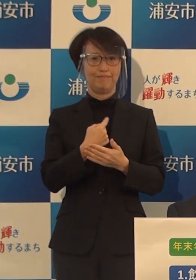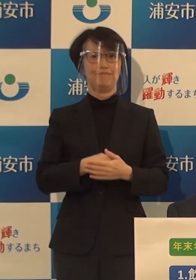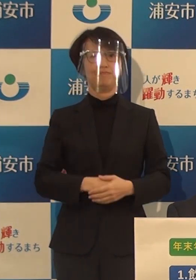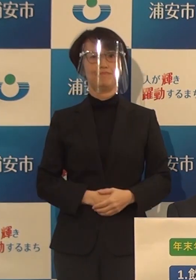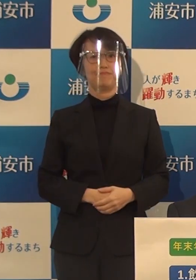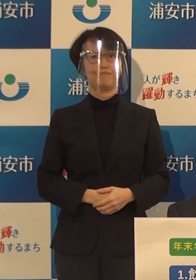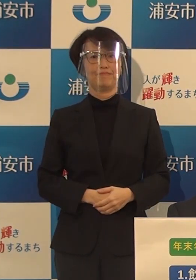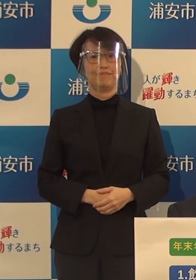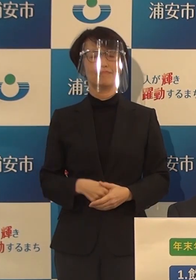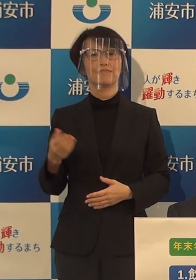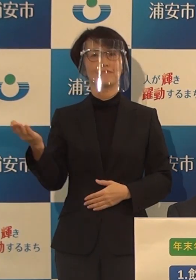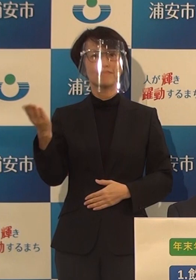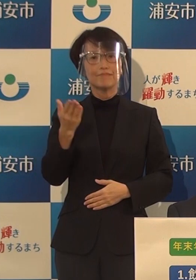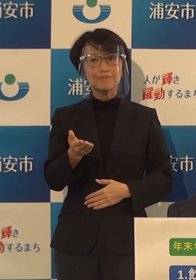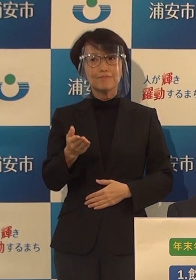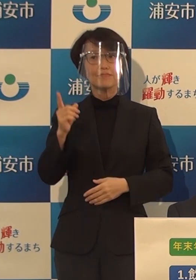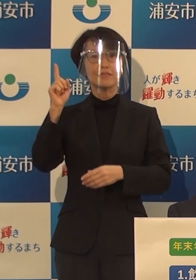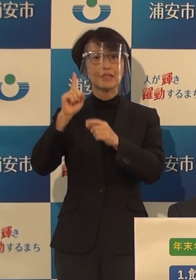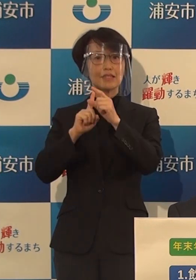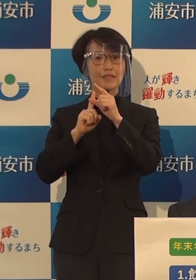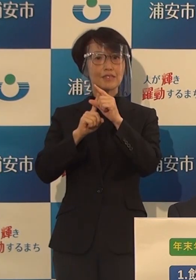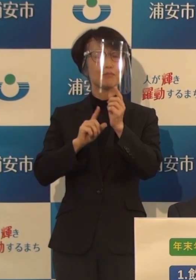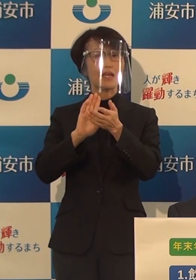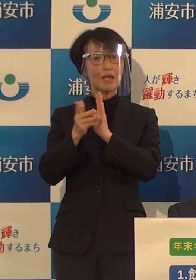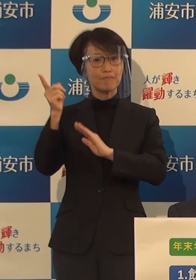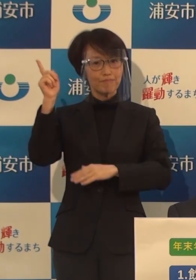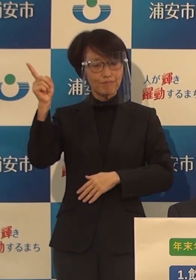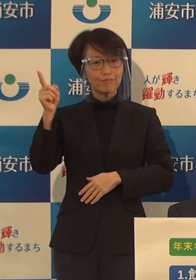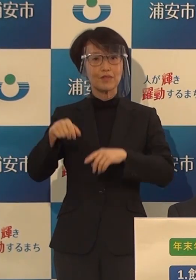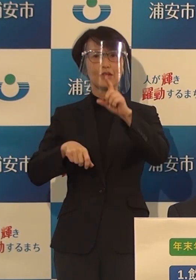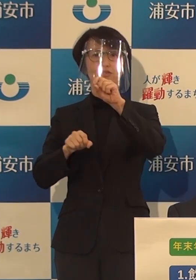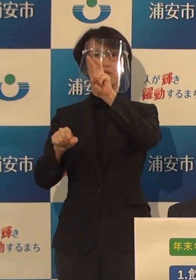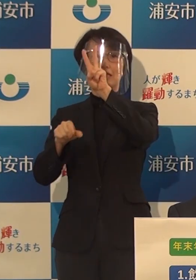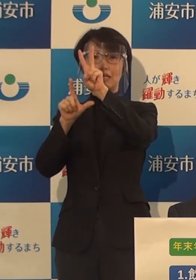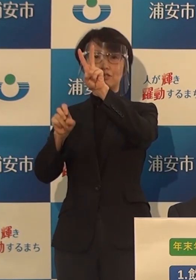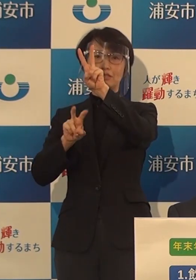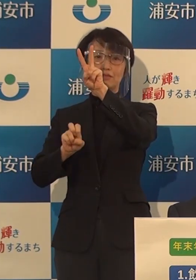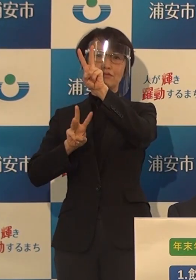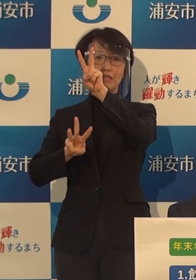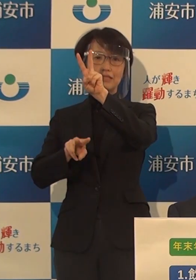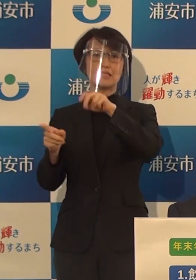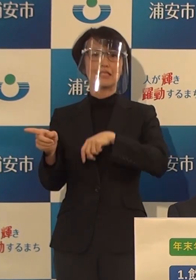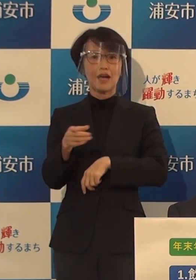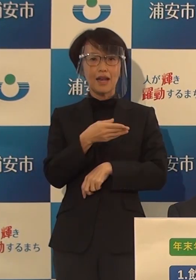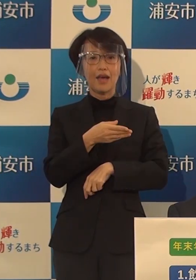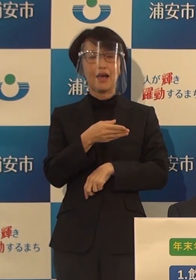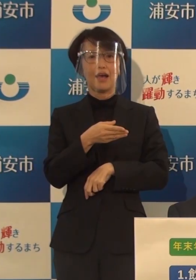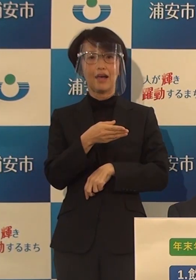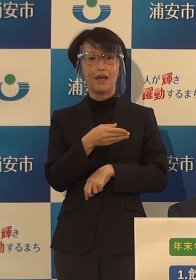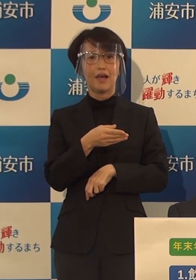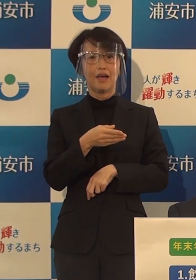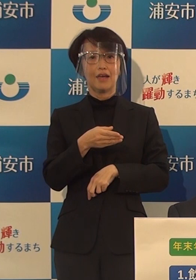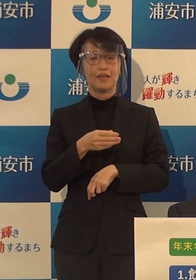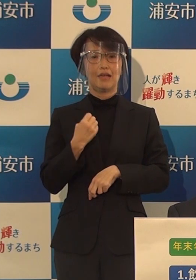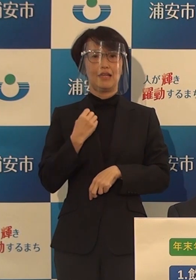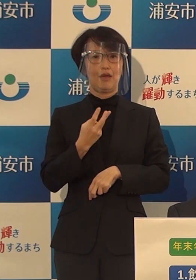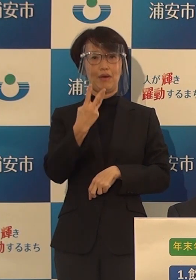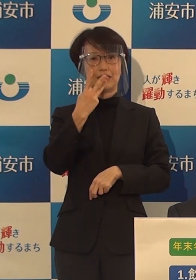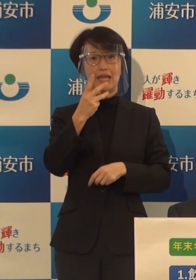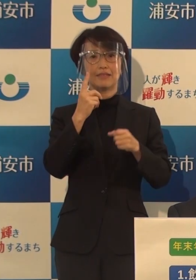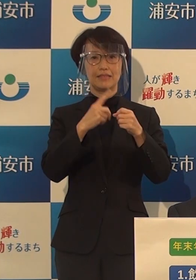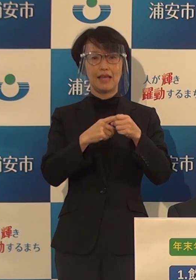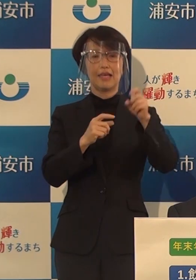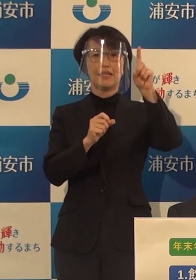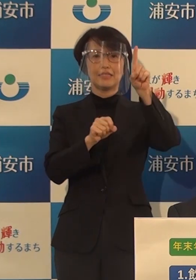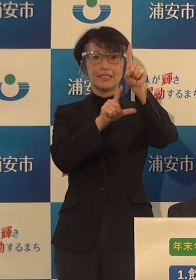これを受け、千葉県では12月23日から来年令和3年1